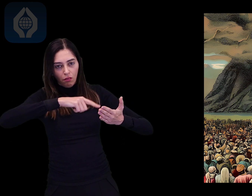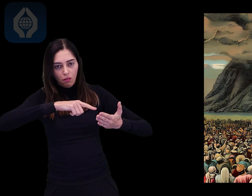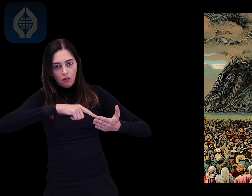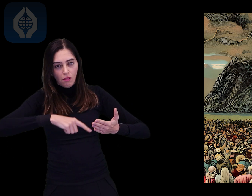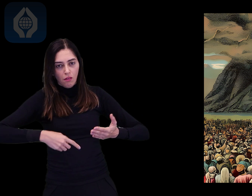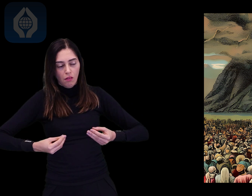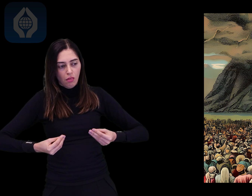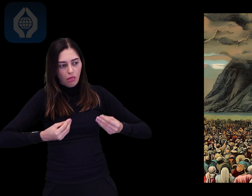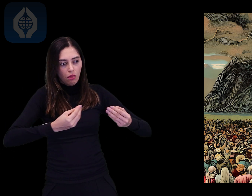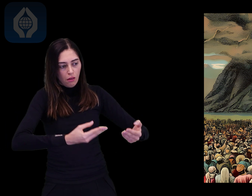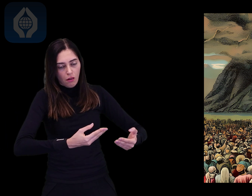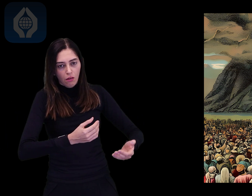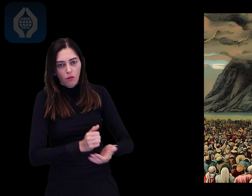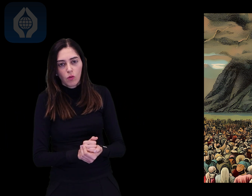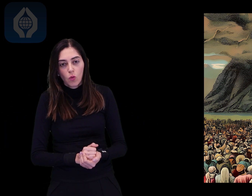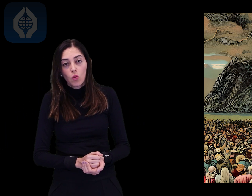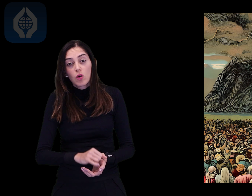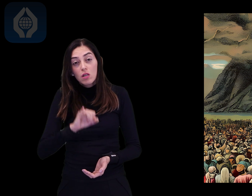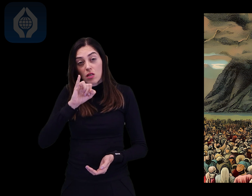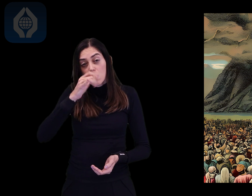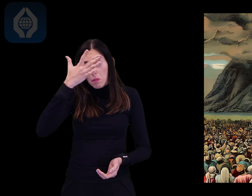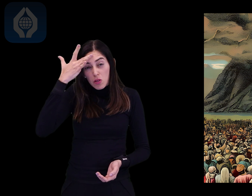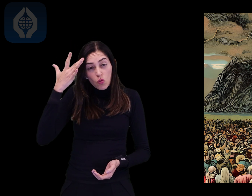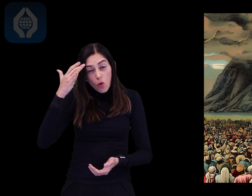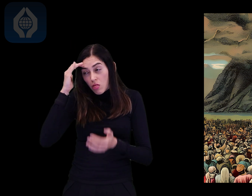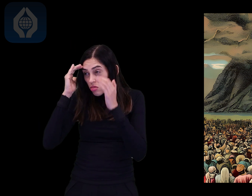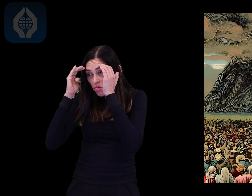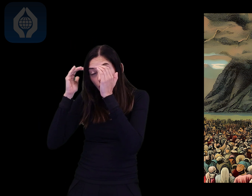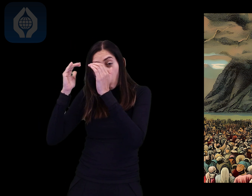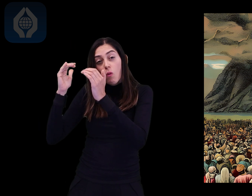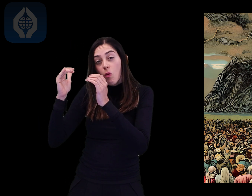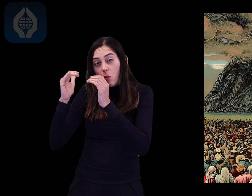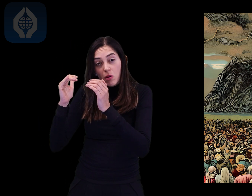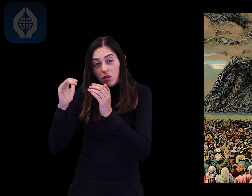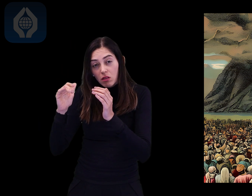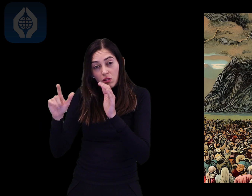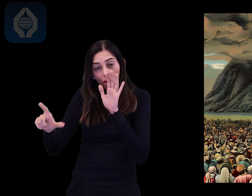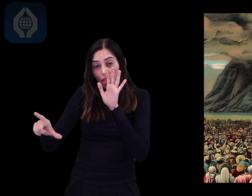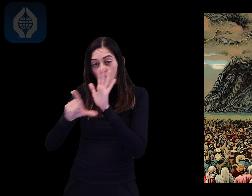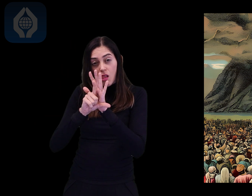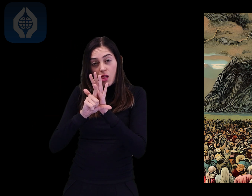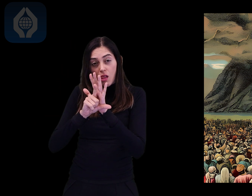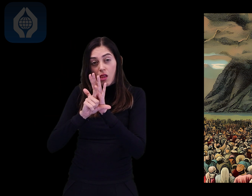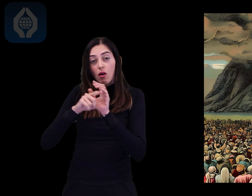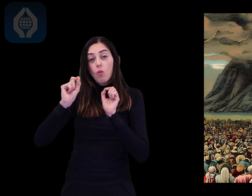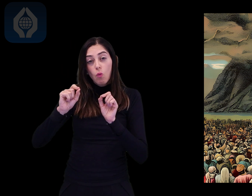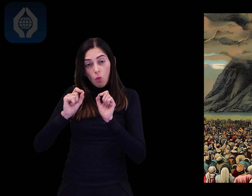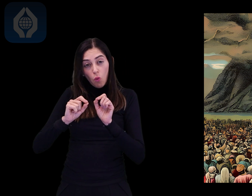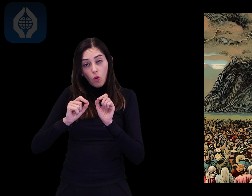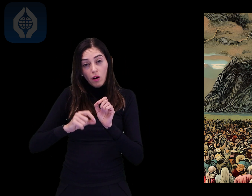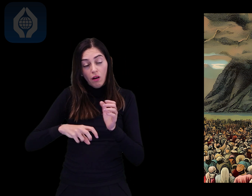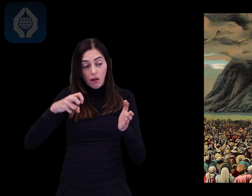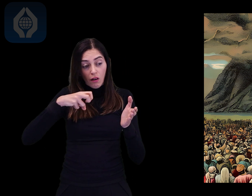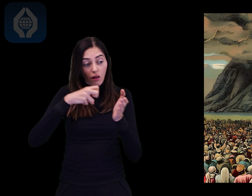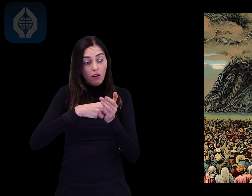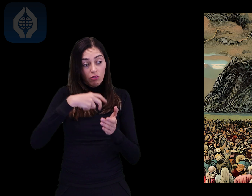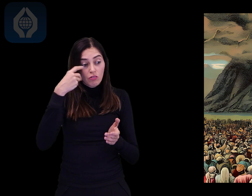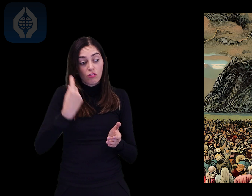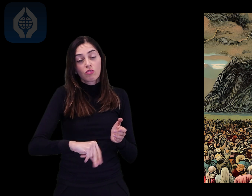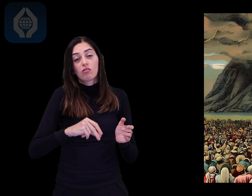seus mandamentos. O castigo pela desobediência a apenas um desses mandamentos é a separação eterna de Deus